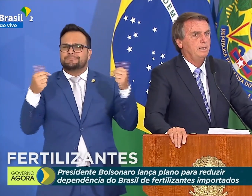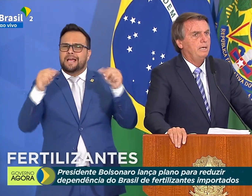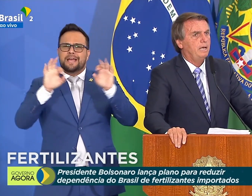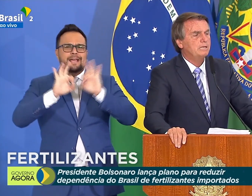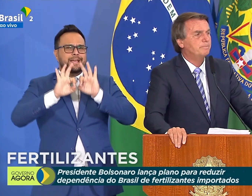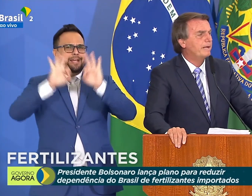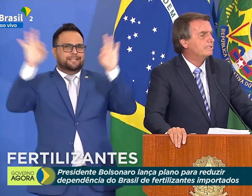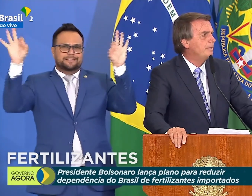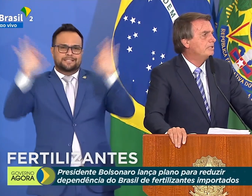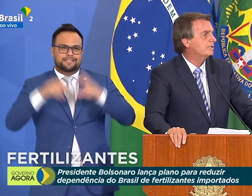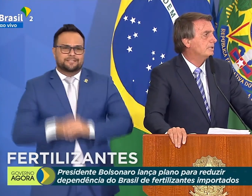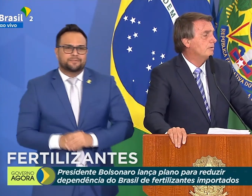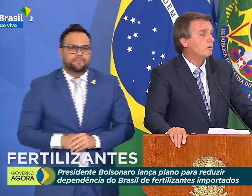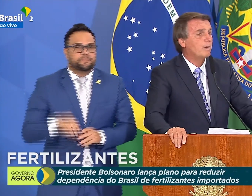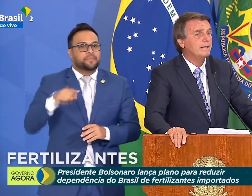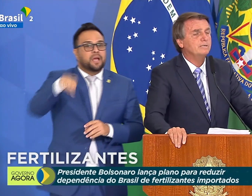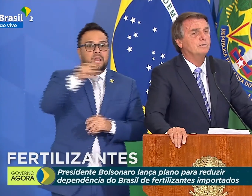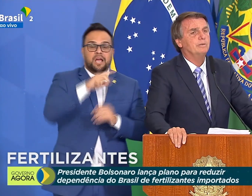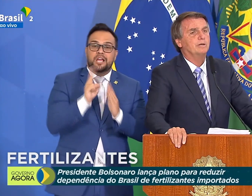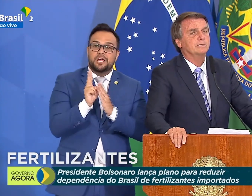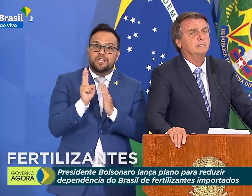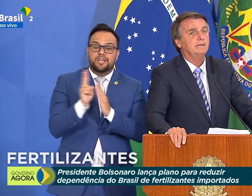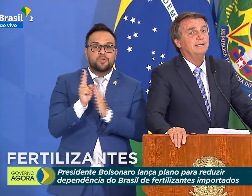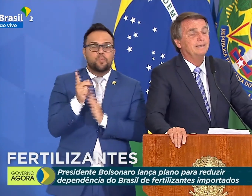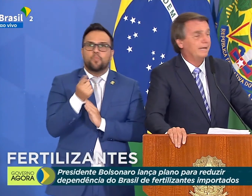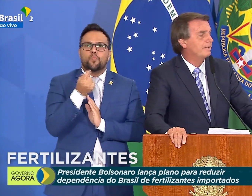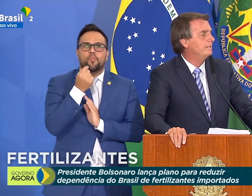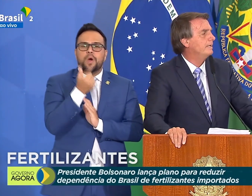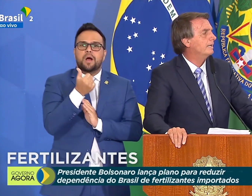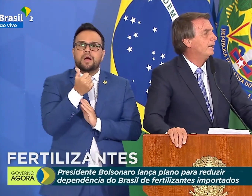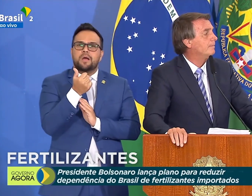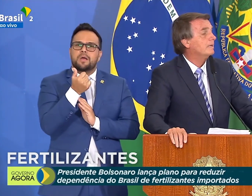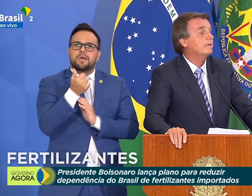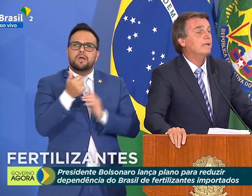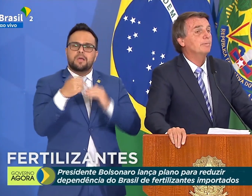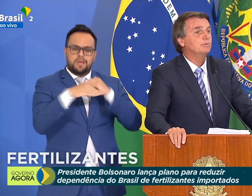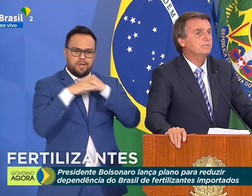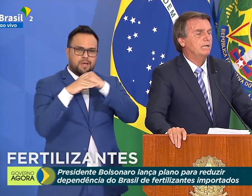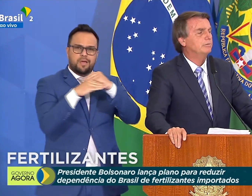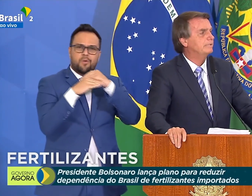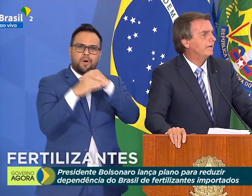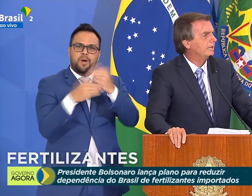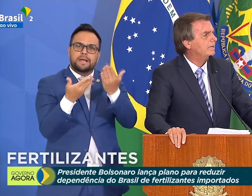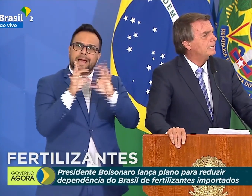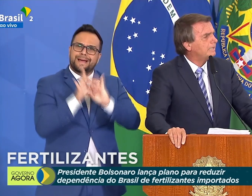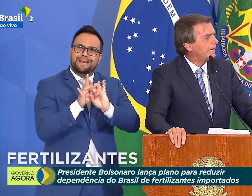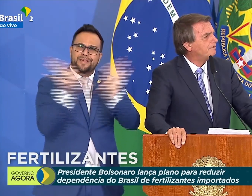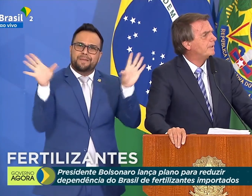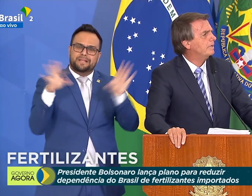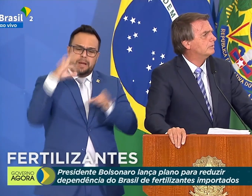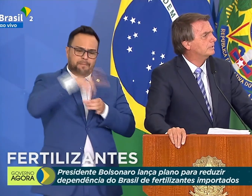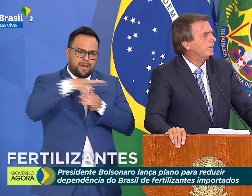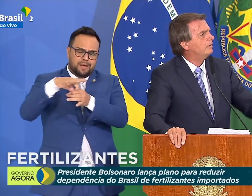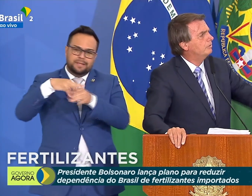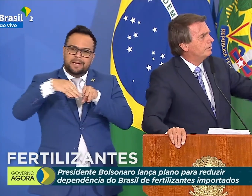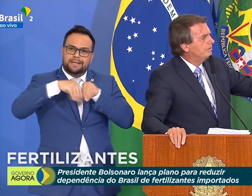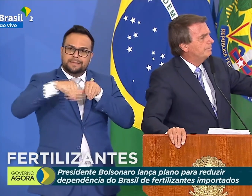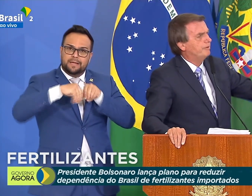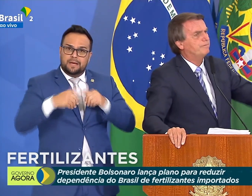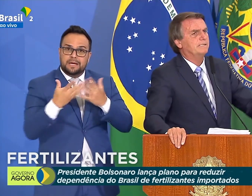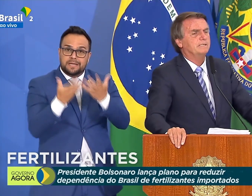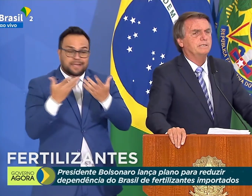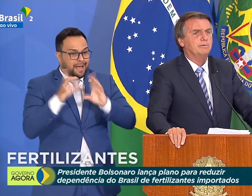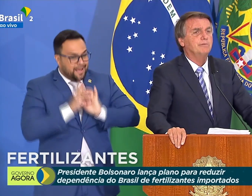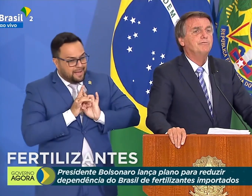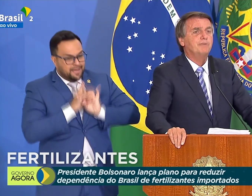eles. Eles praticamente já são quase como nós. Querem se integrar, querem produzir na tua terra, querem fazer na tua terra o que um